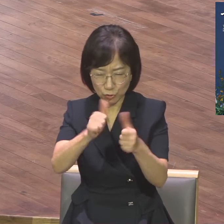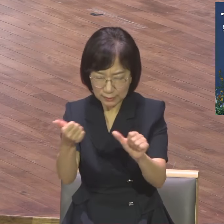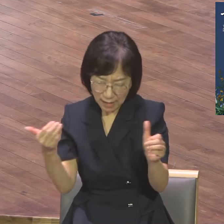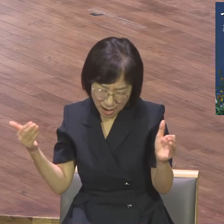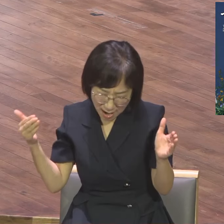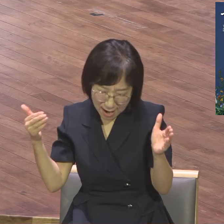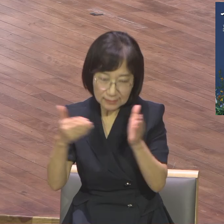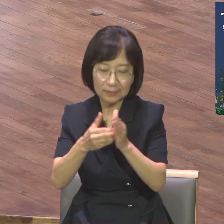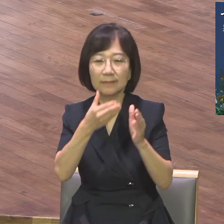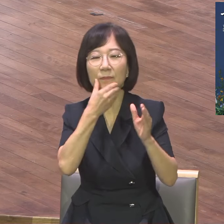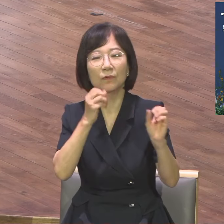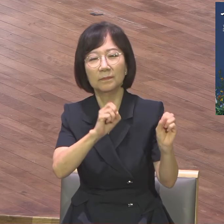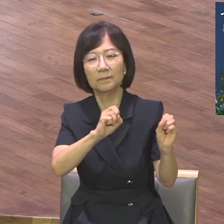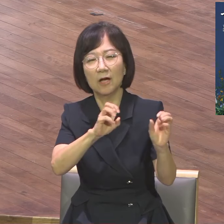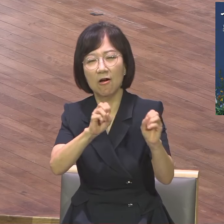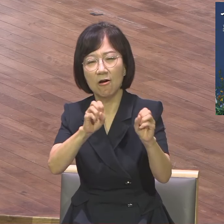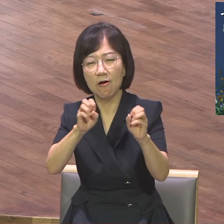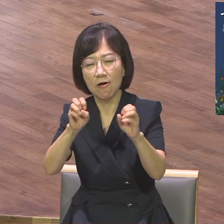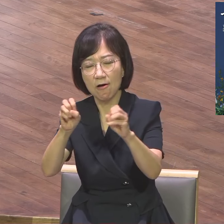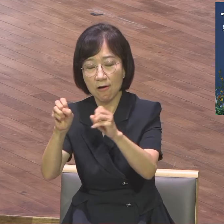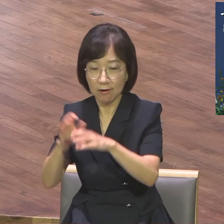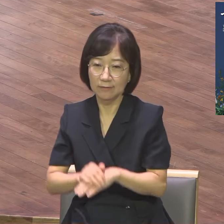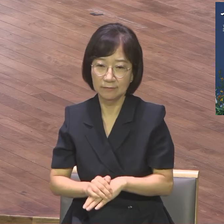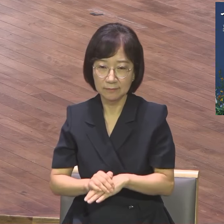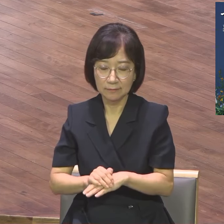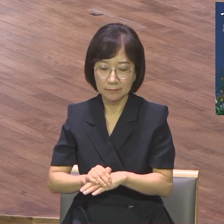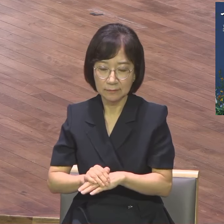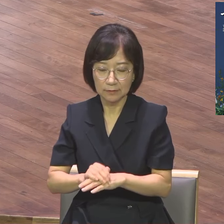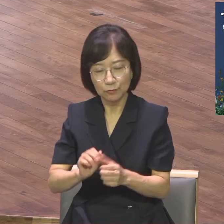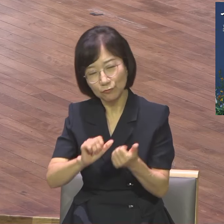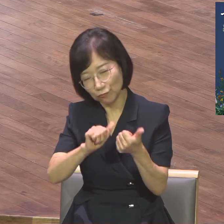거꾸로 십자가에서 처형당해 순교했습니다.